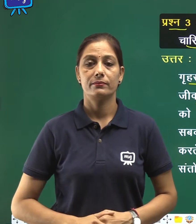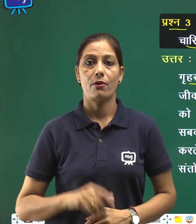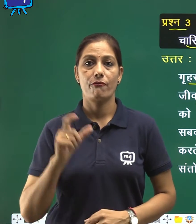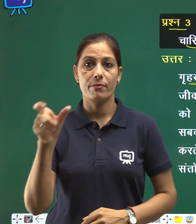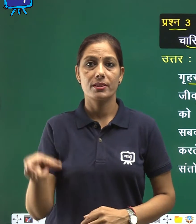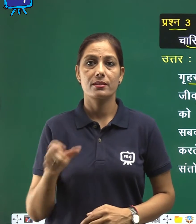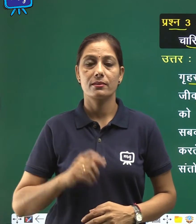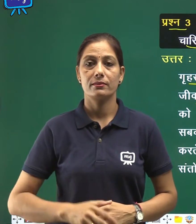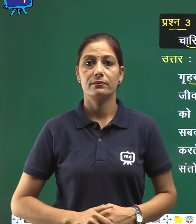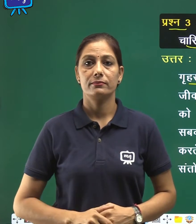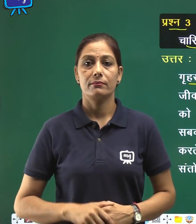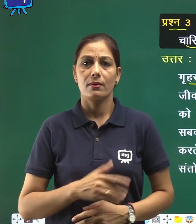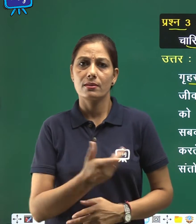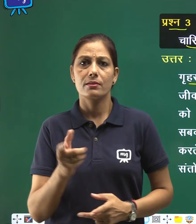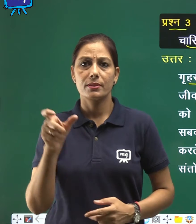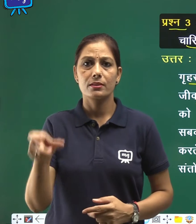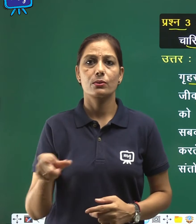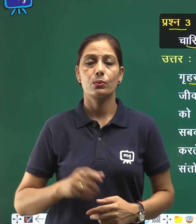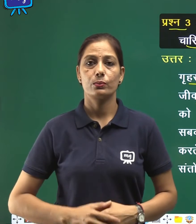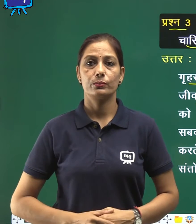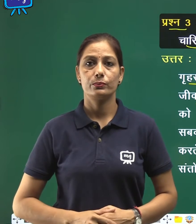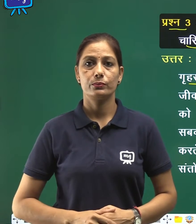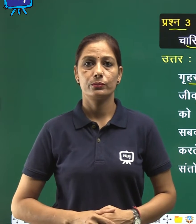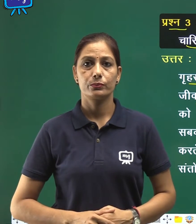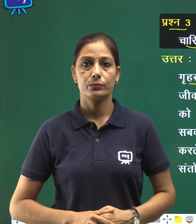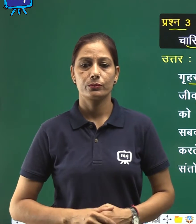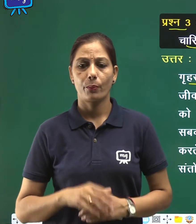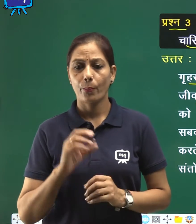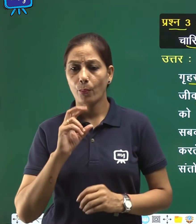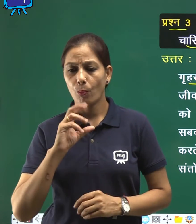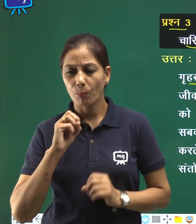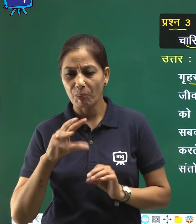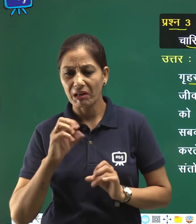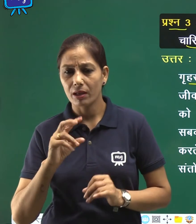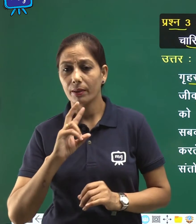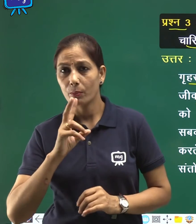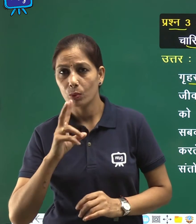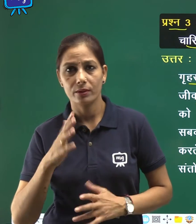वे किसी को बुरा नहीं बोलते थे,